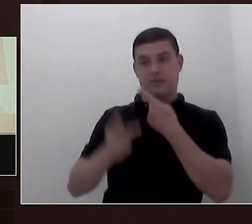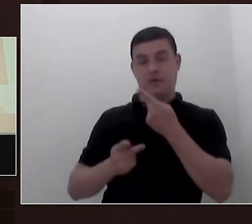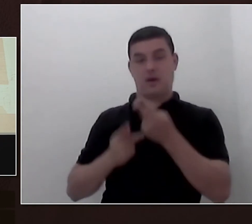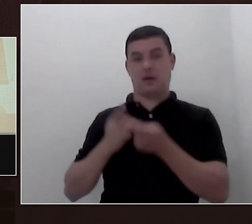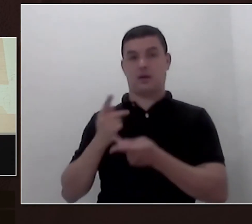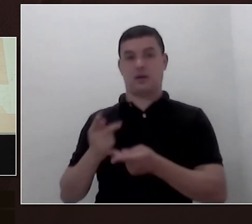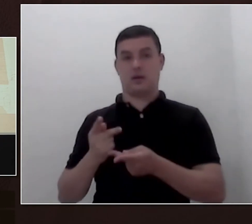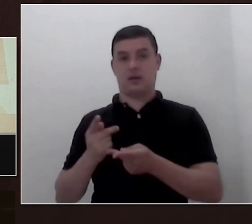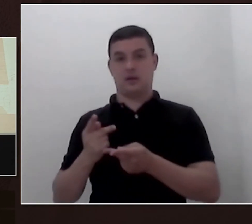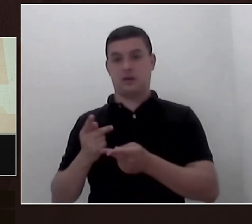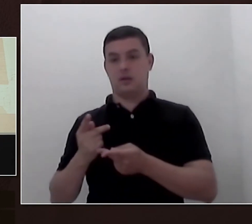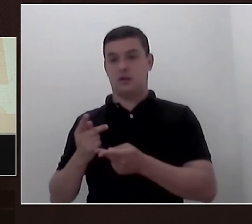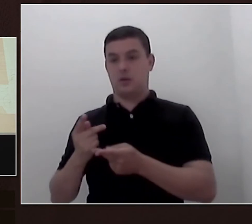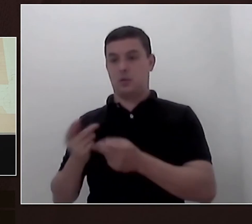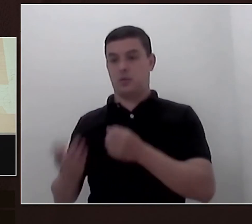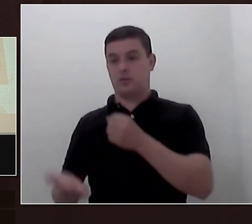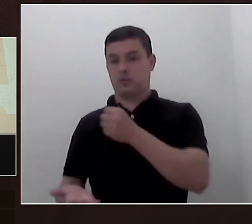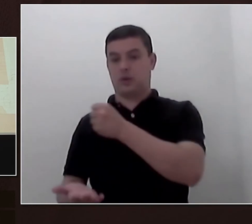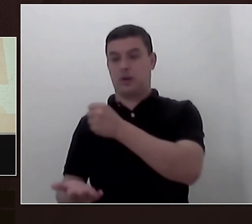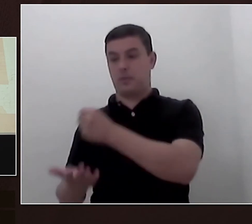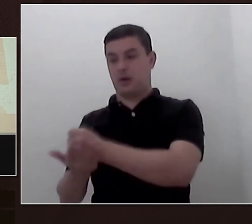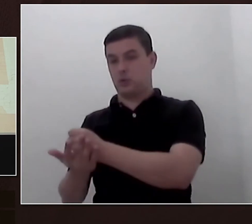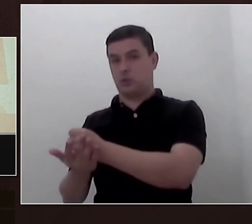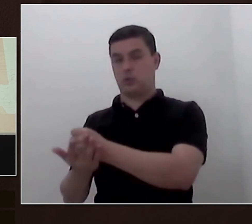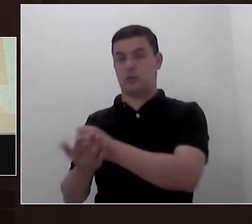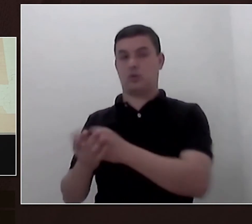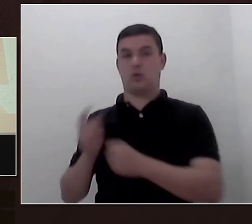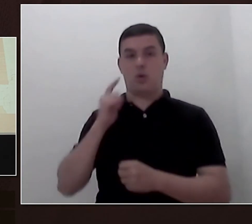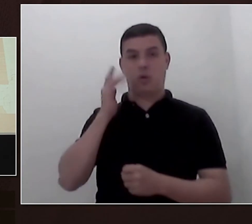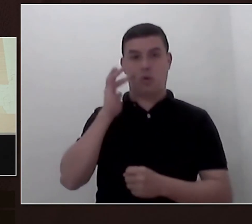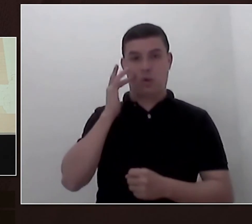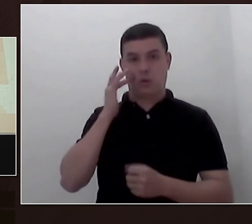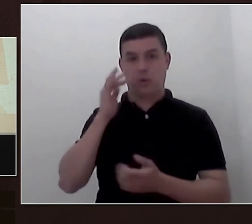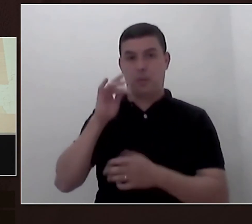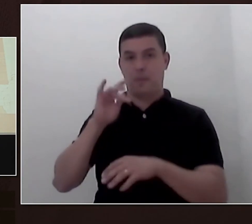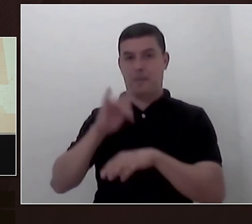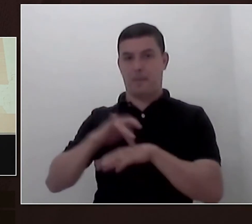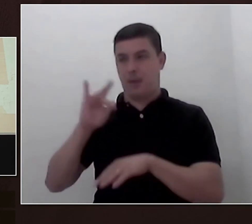edifica sobre o fundamento ouro, prata, pedras preciosas,